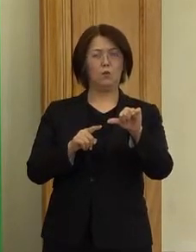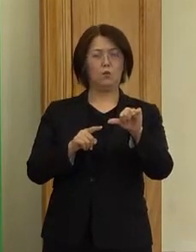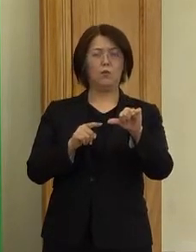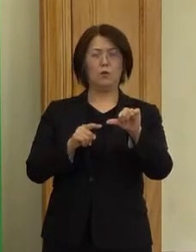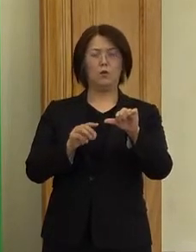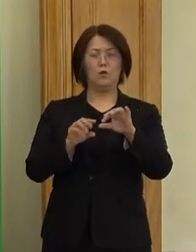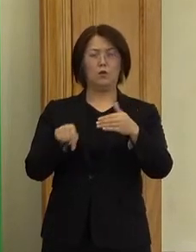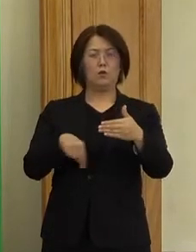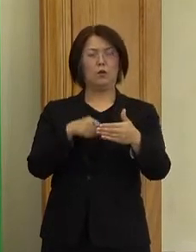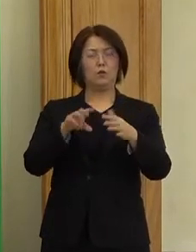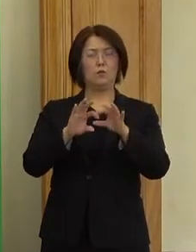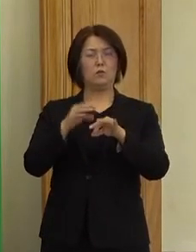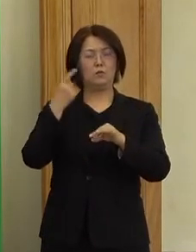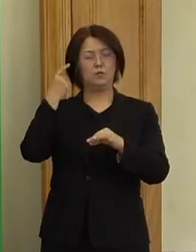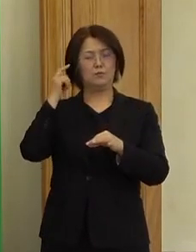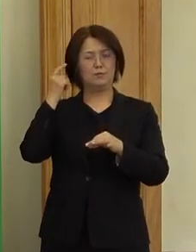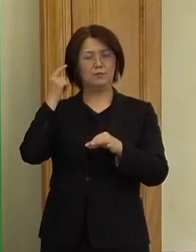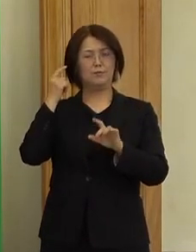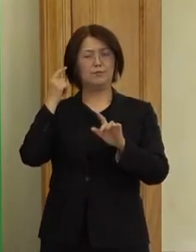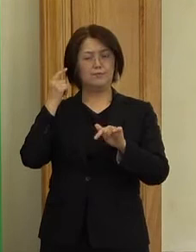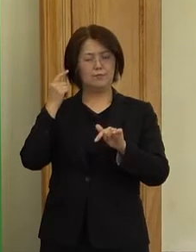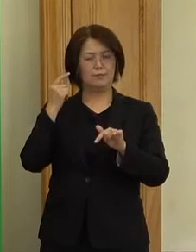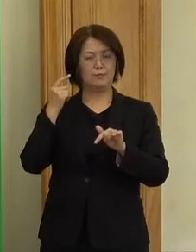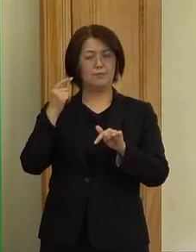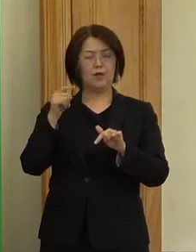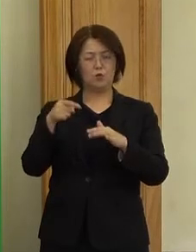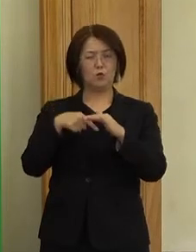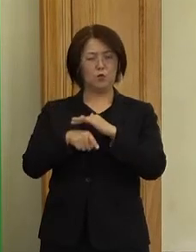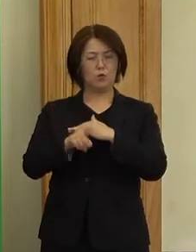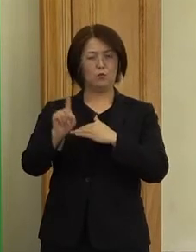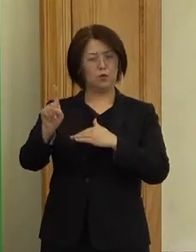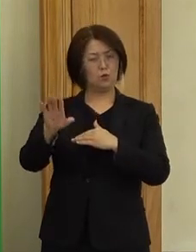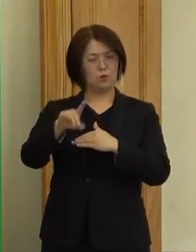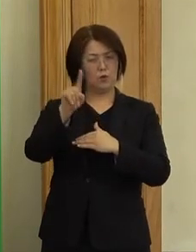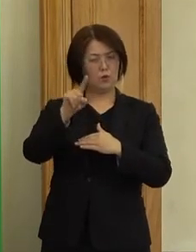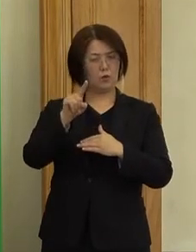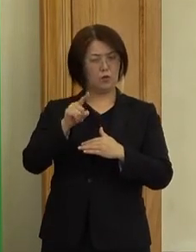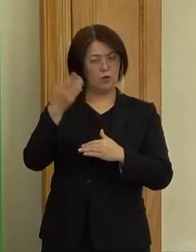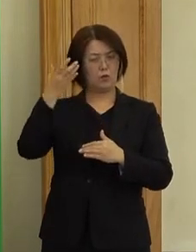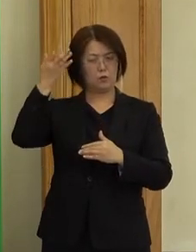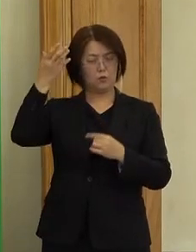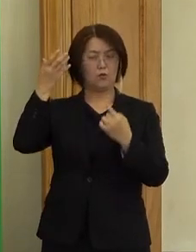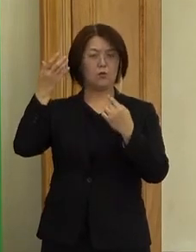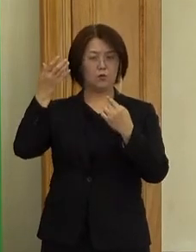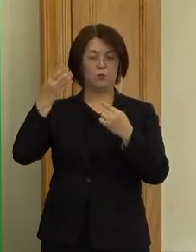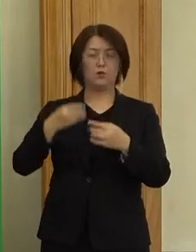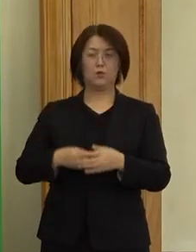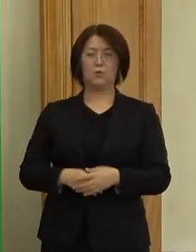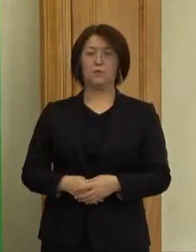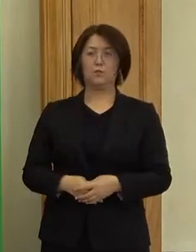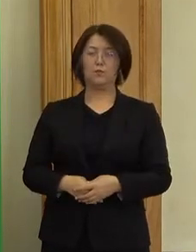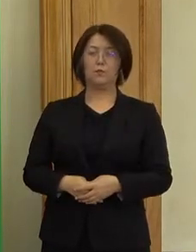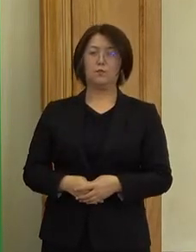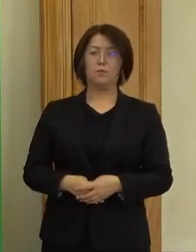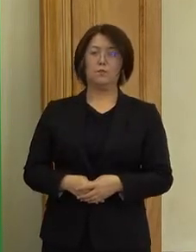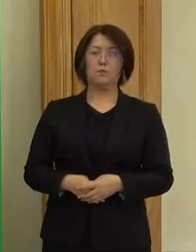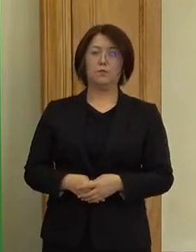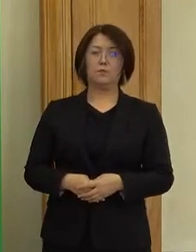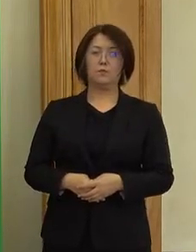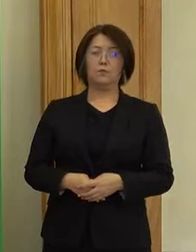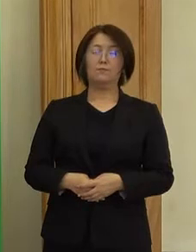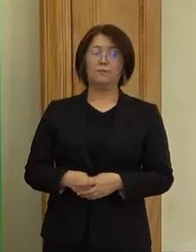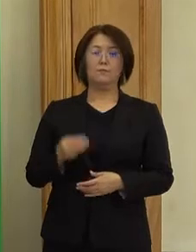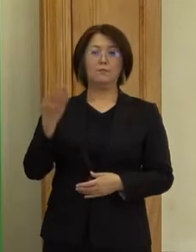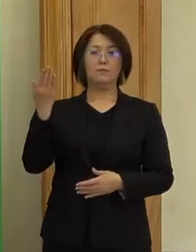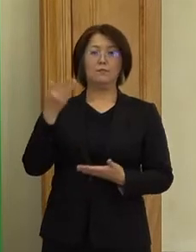う紐解いてみますと、そのようなことは一つ考えられるのかなというふうに思っております。そして、